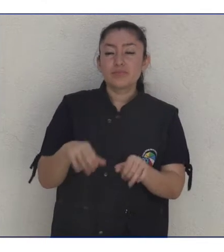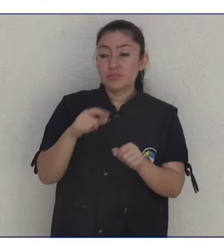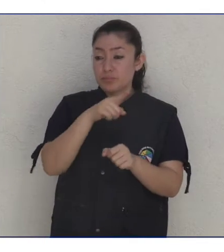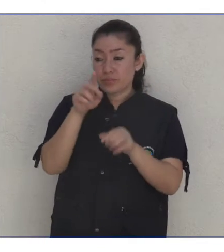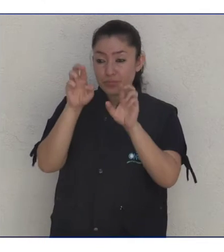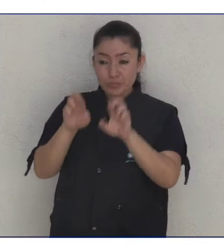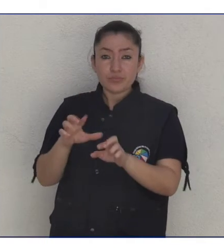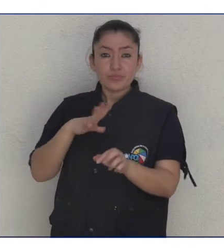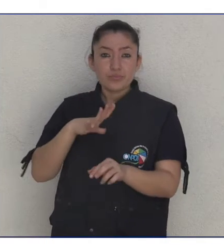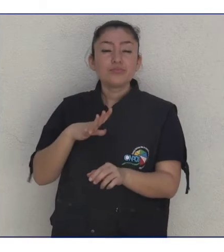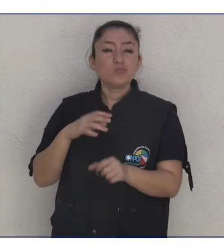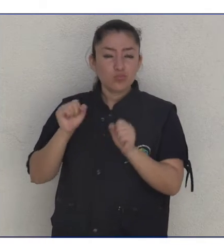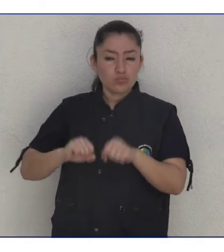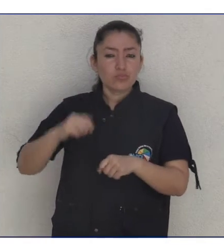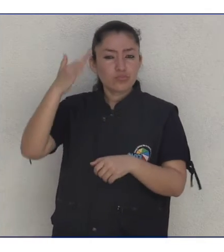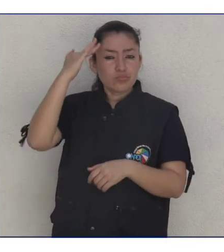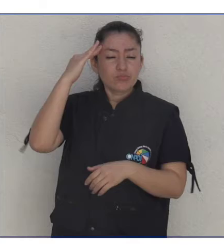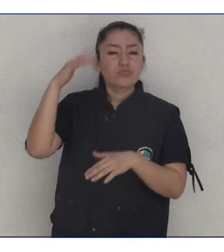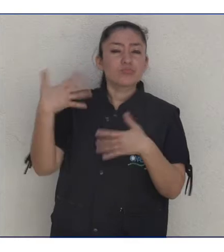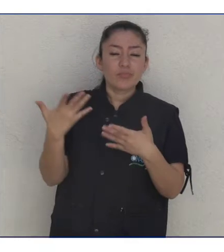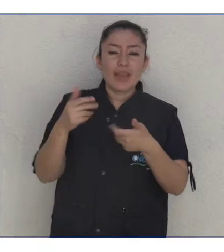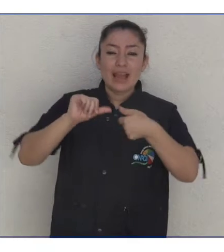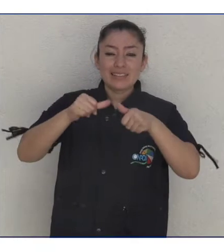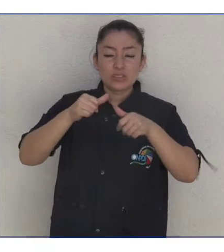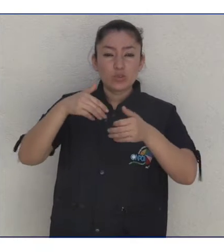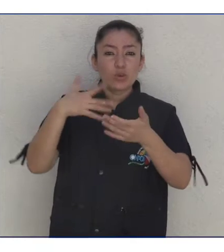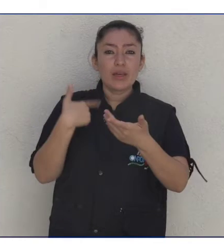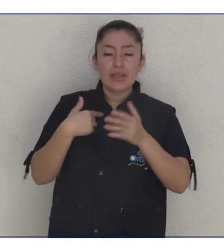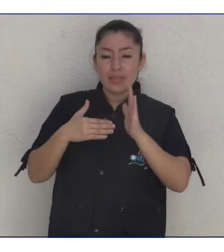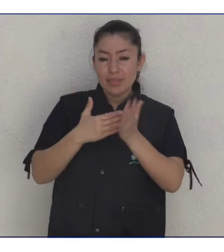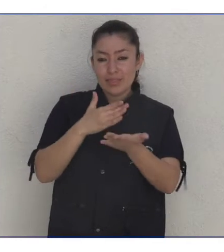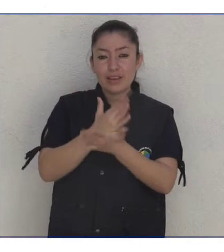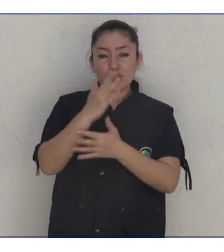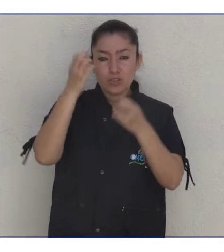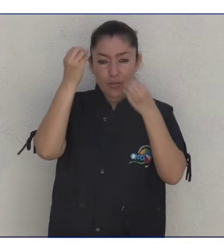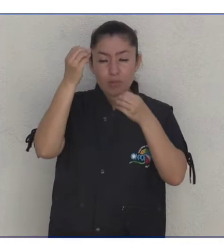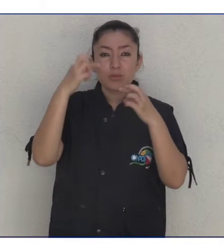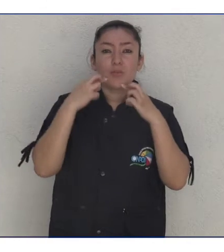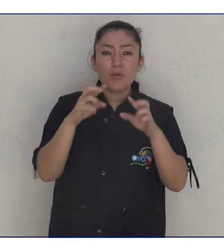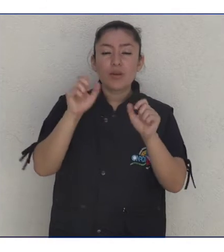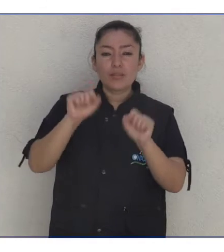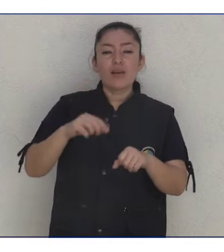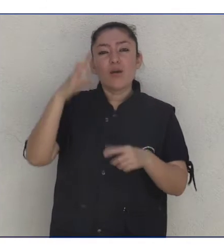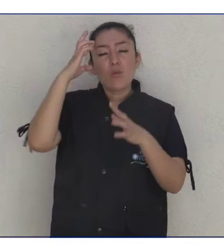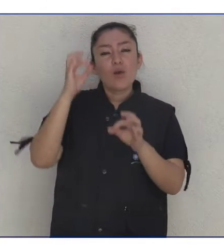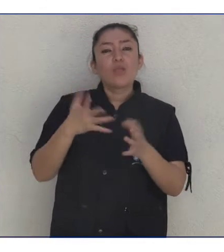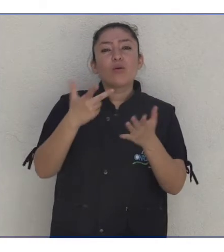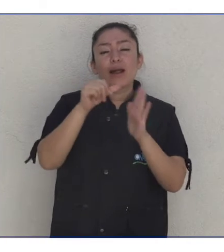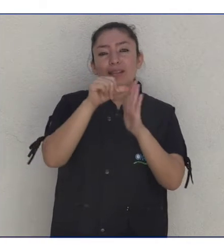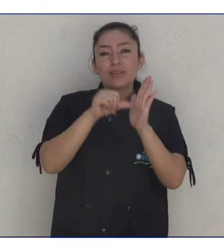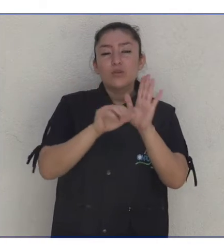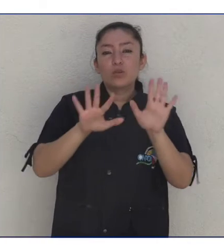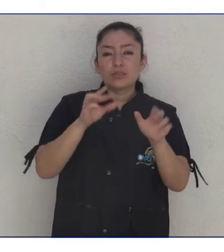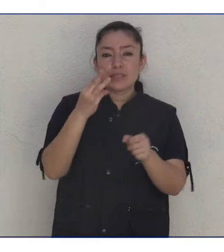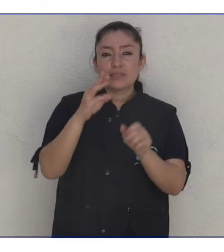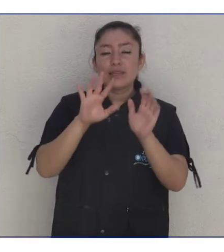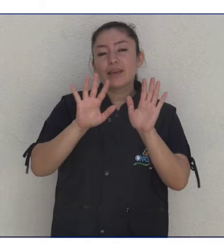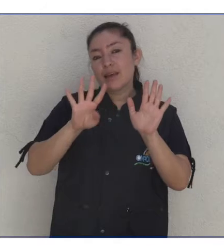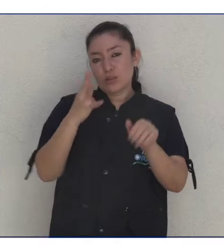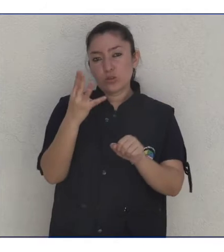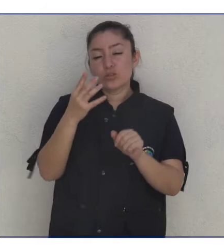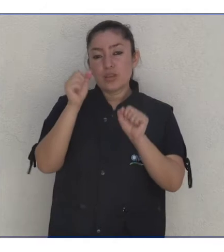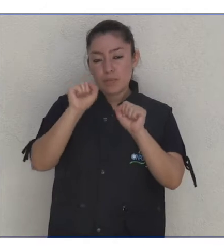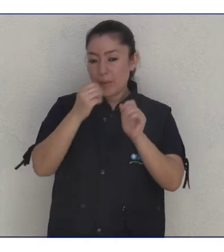Humanos tiene las atribuciones en materia de derecho de acceso a la información pública previstas en los artículos 13, 14 y demás